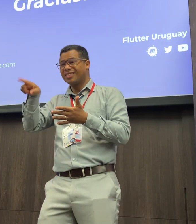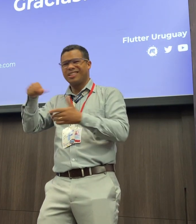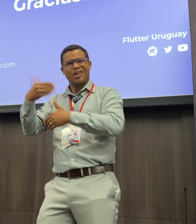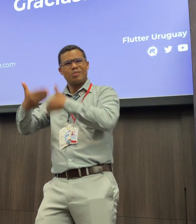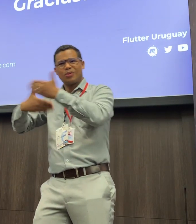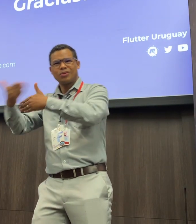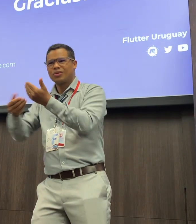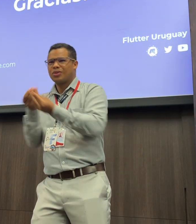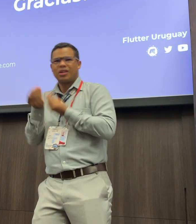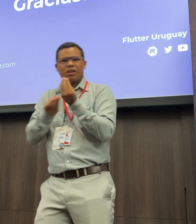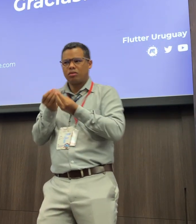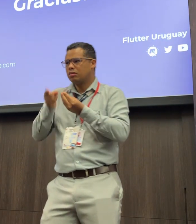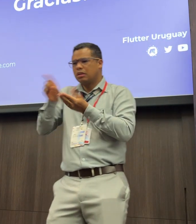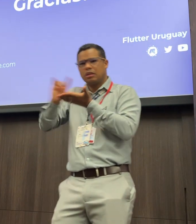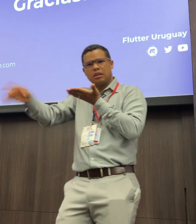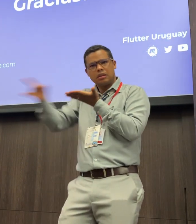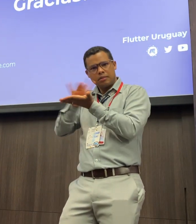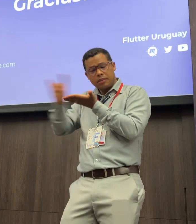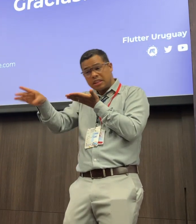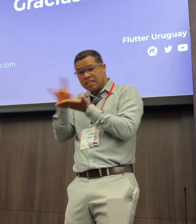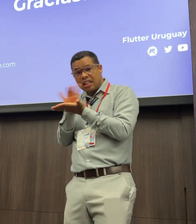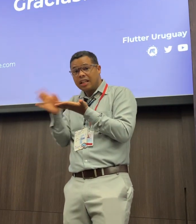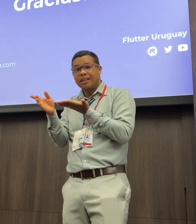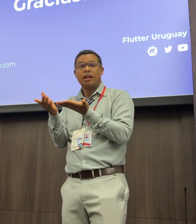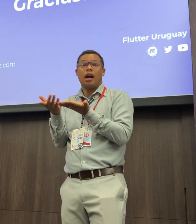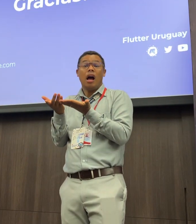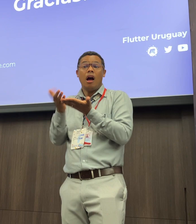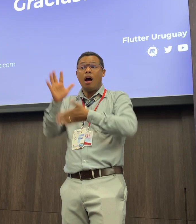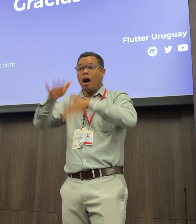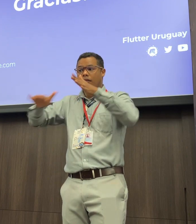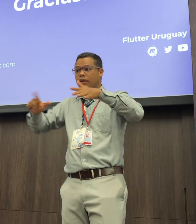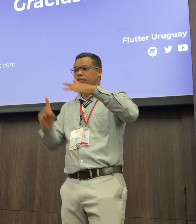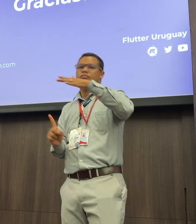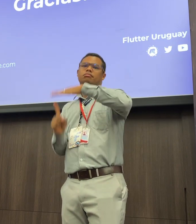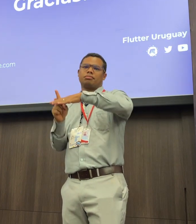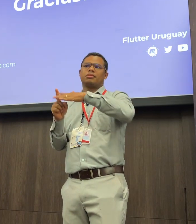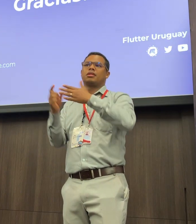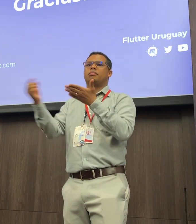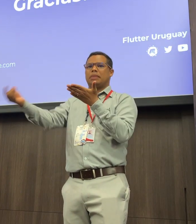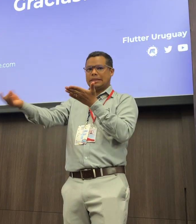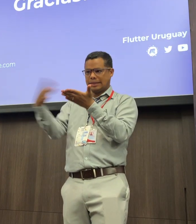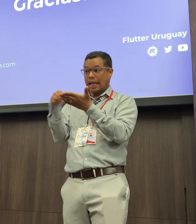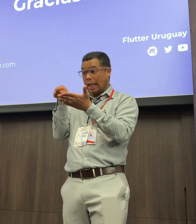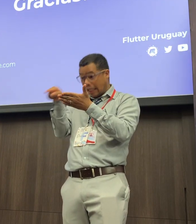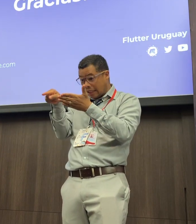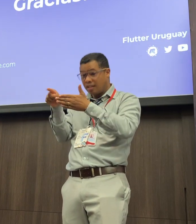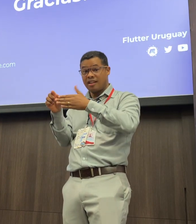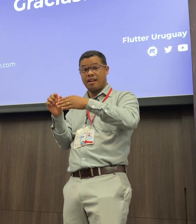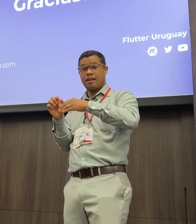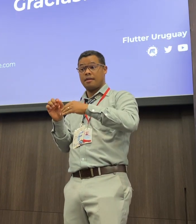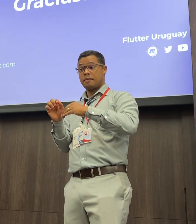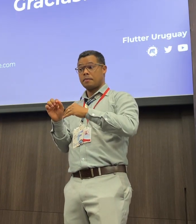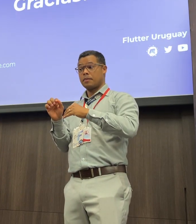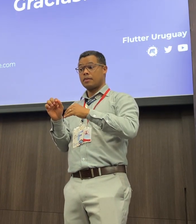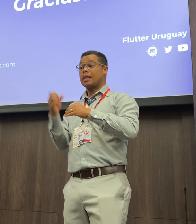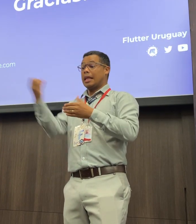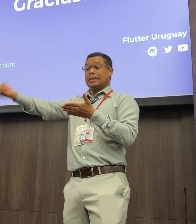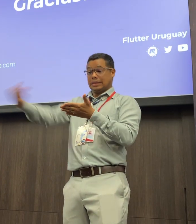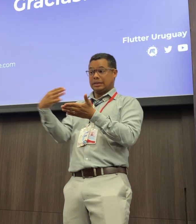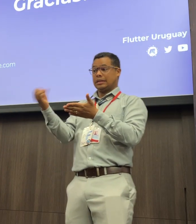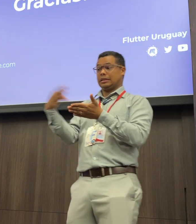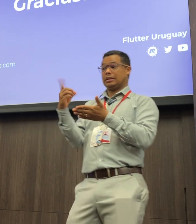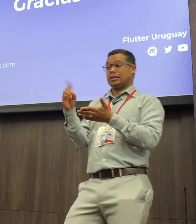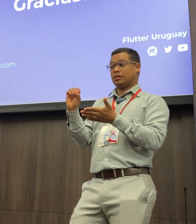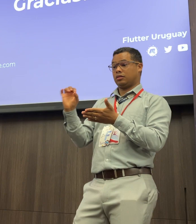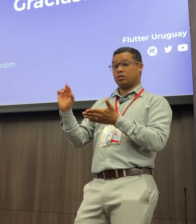haces ante cada mensaje, de repente generarte distintos tipos de mensajes en base a eso, a lo que te esté llegando en el socket,